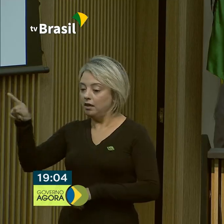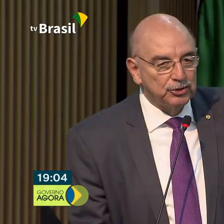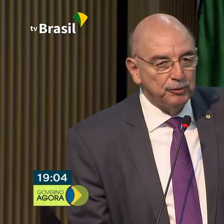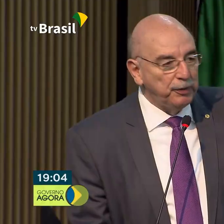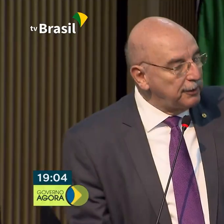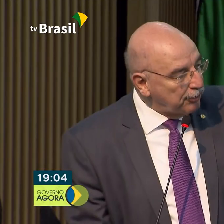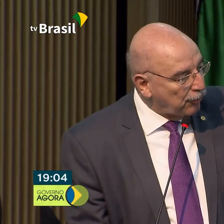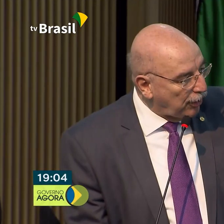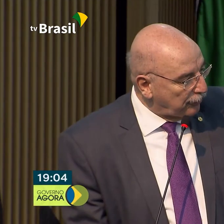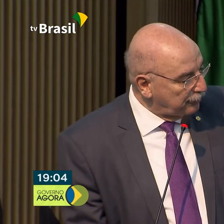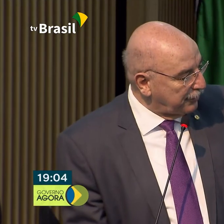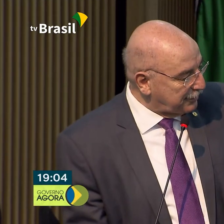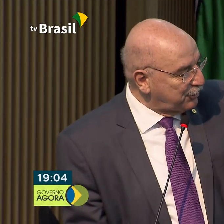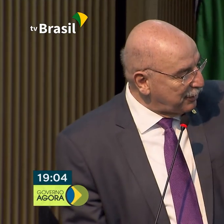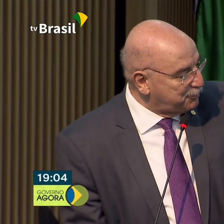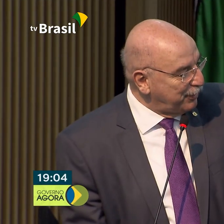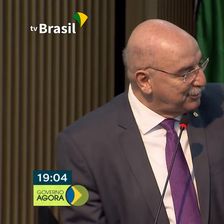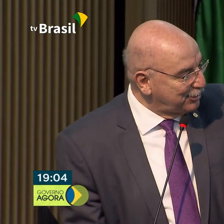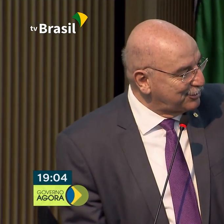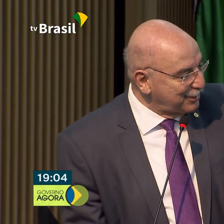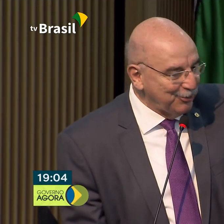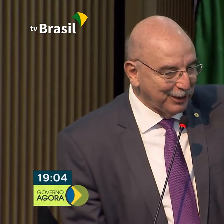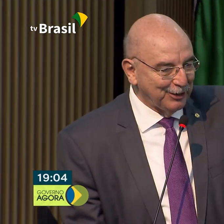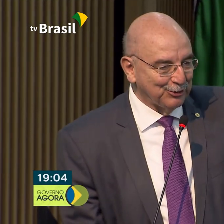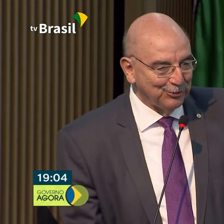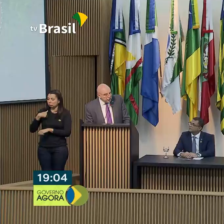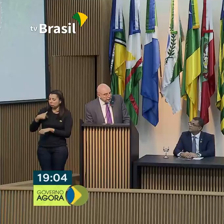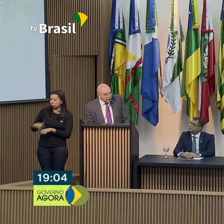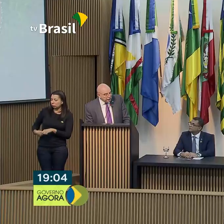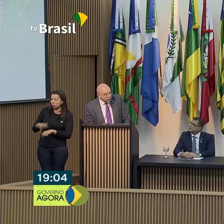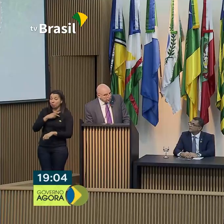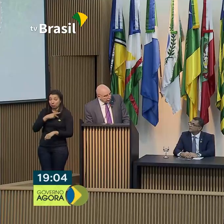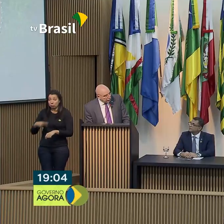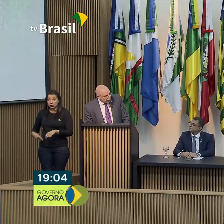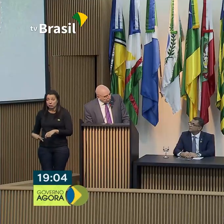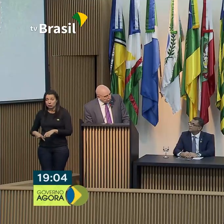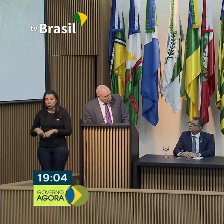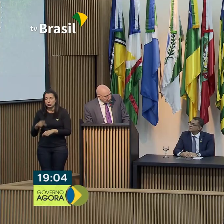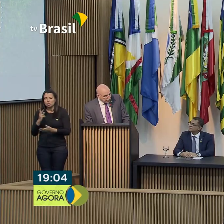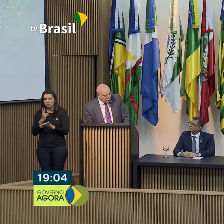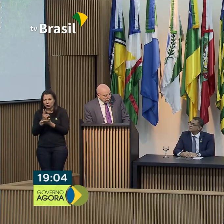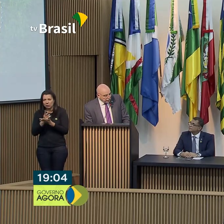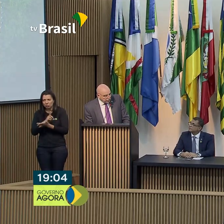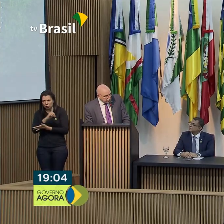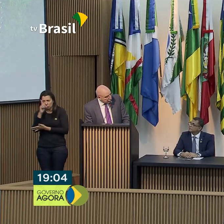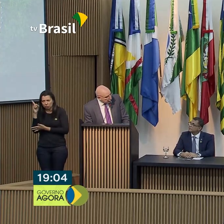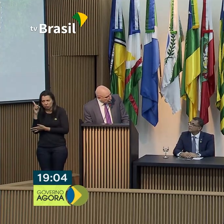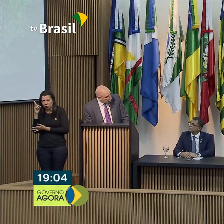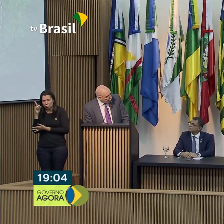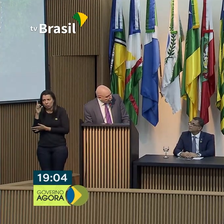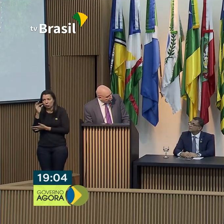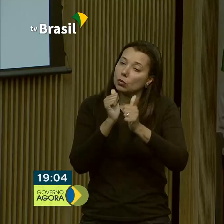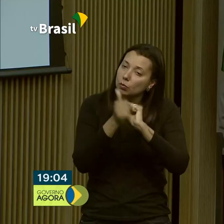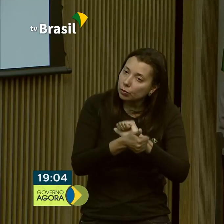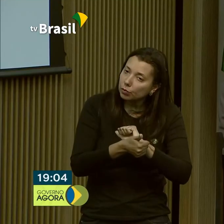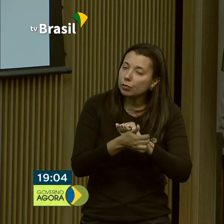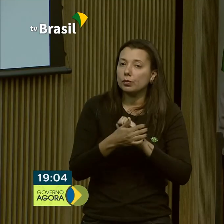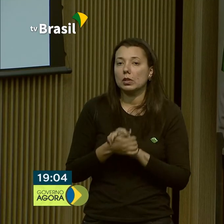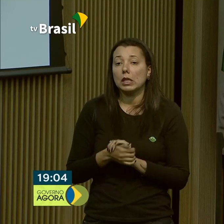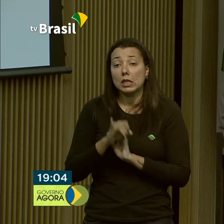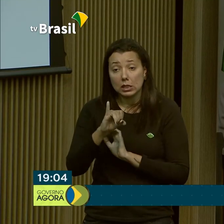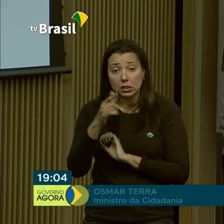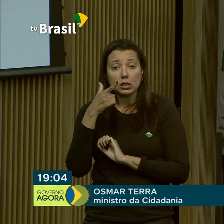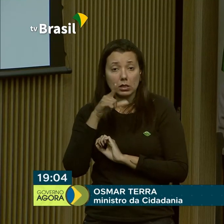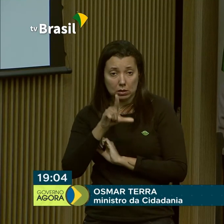república para o ministro da cidadania o esporte é uma das principais ferramentas de inclusão social se nós